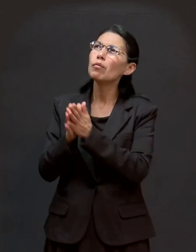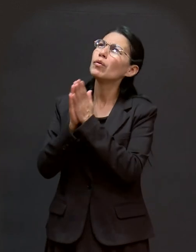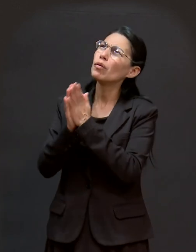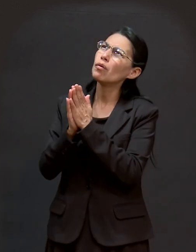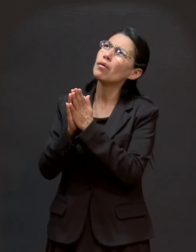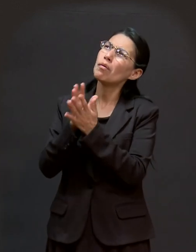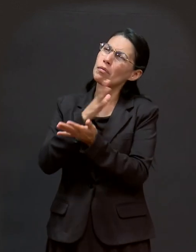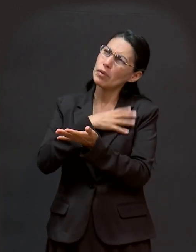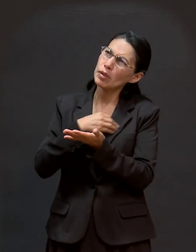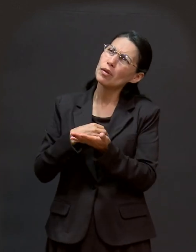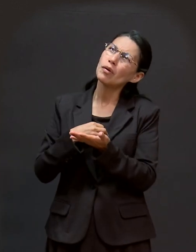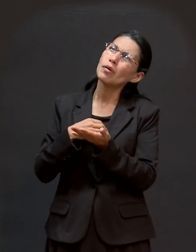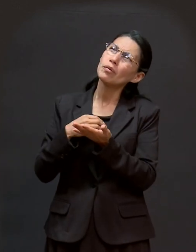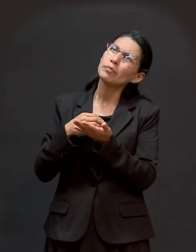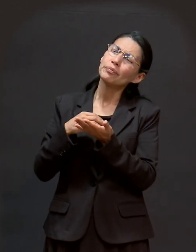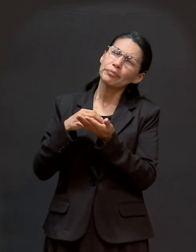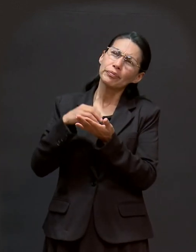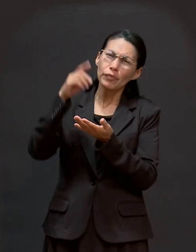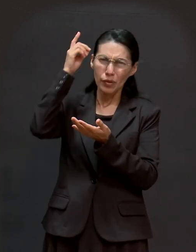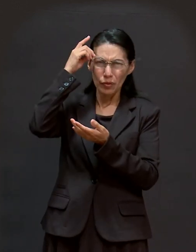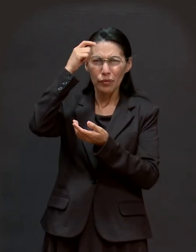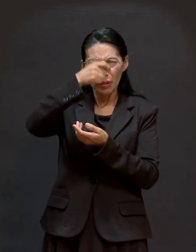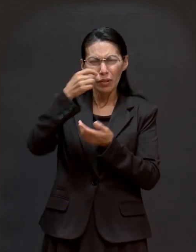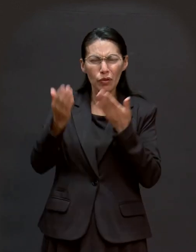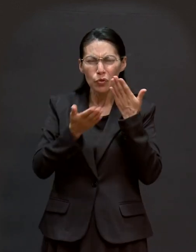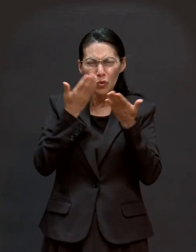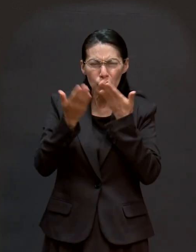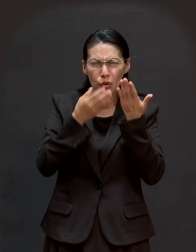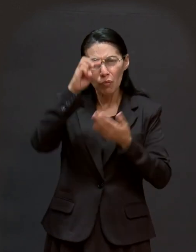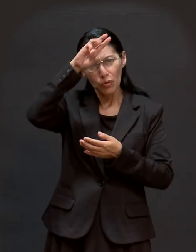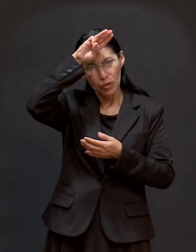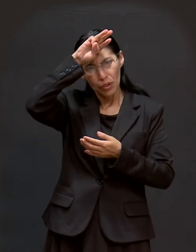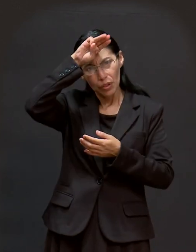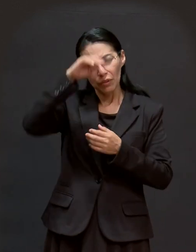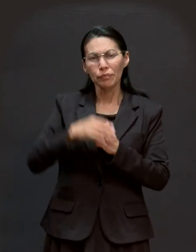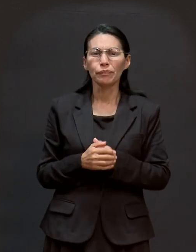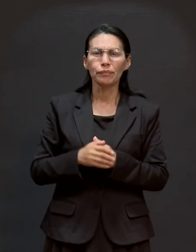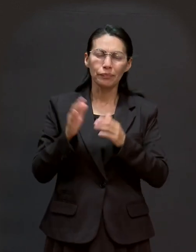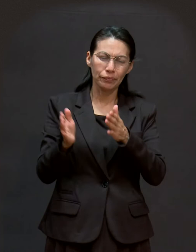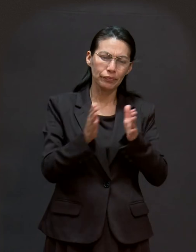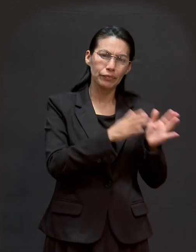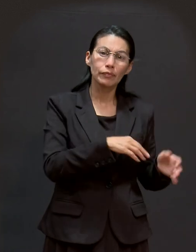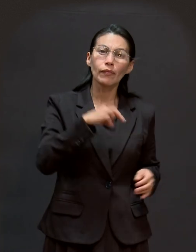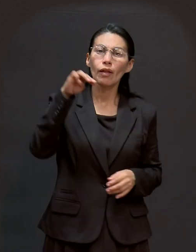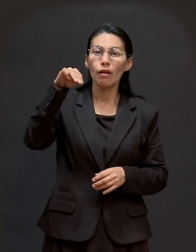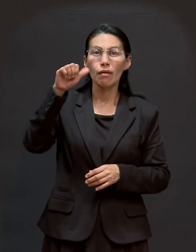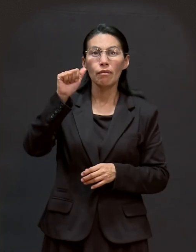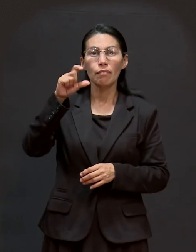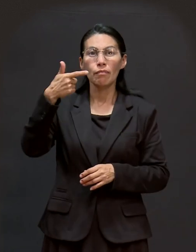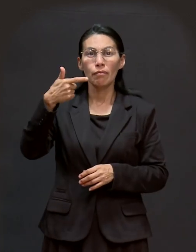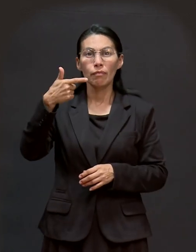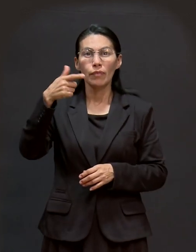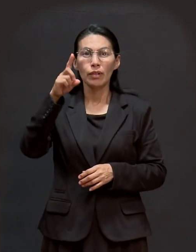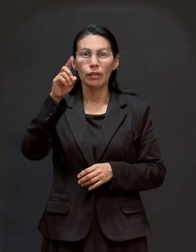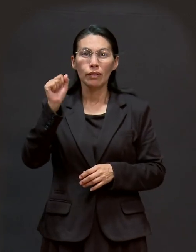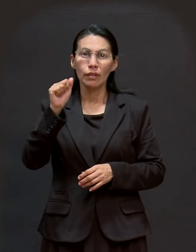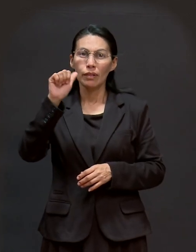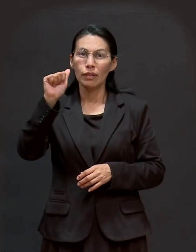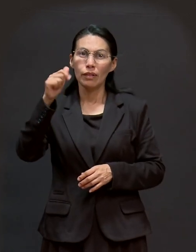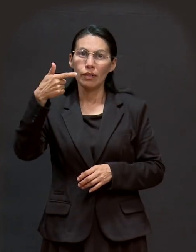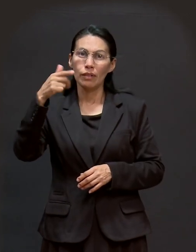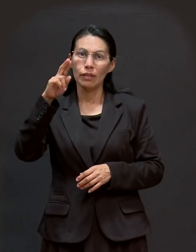monterrey marta aguirre por favor pido por una jovencita que deberá tomar una decisión que dios